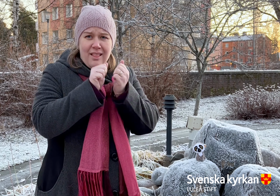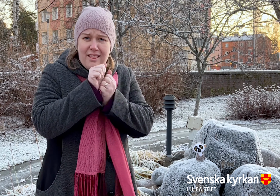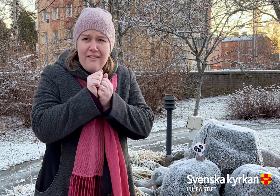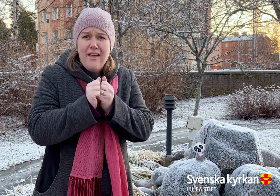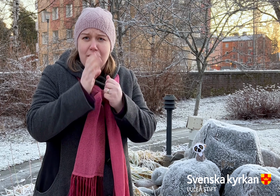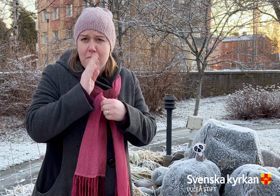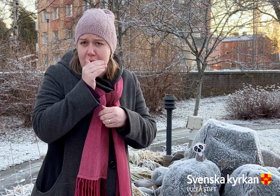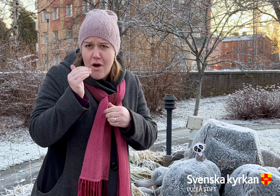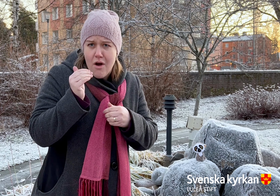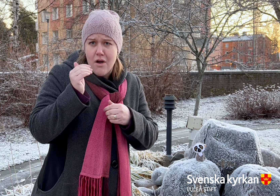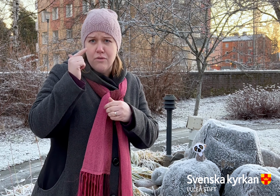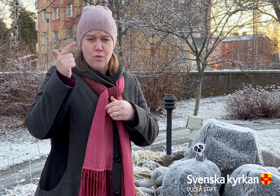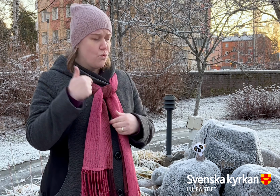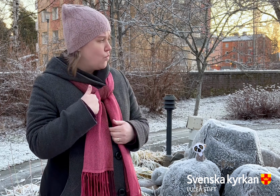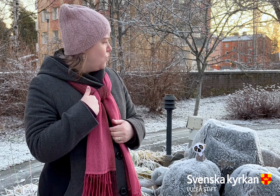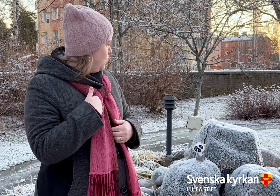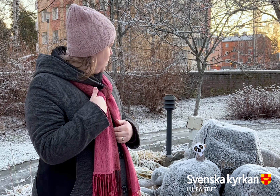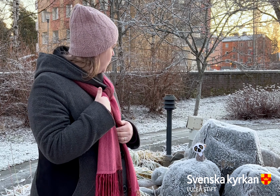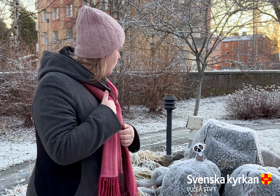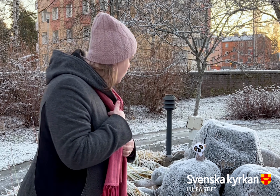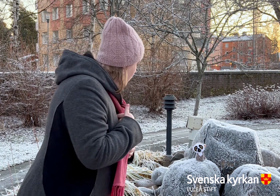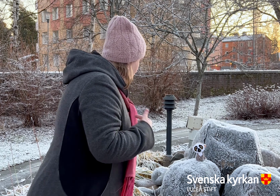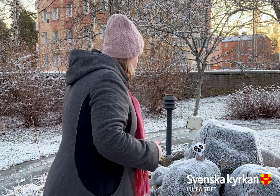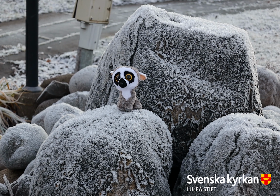Jag tror det är en tvättbjörn.